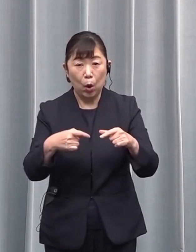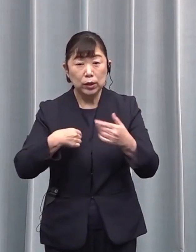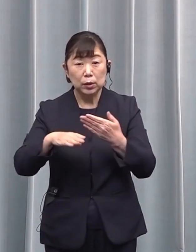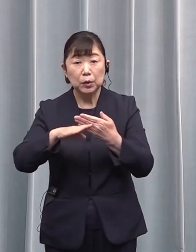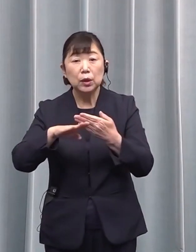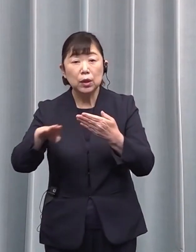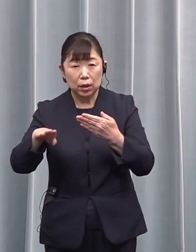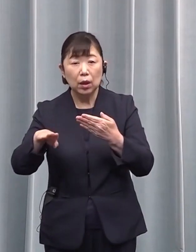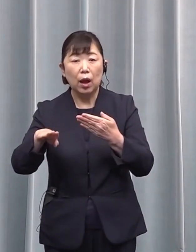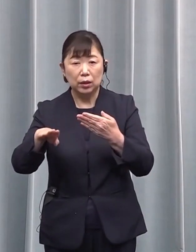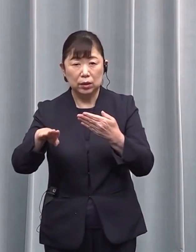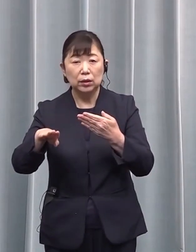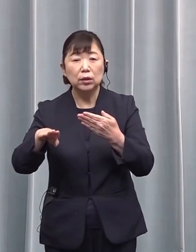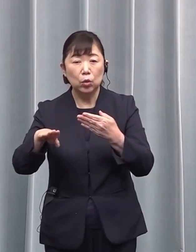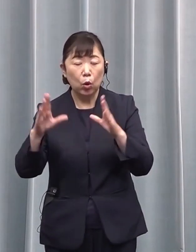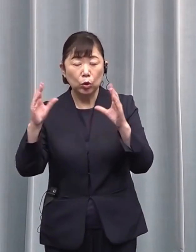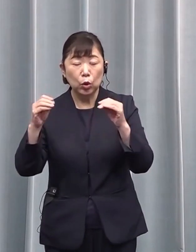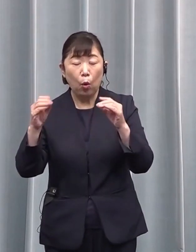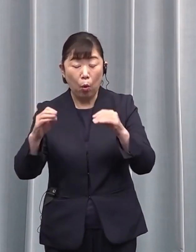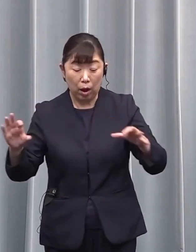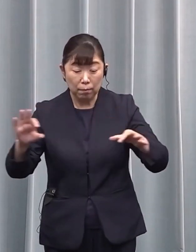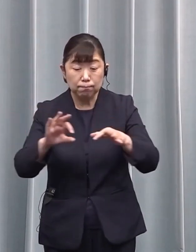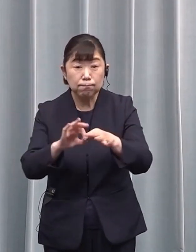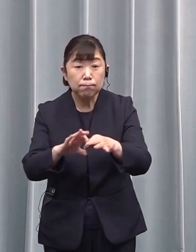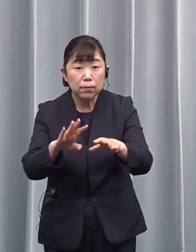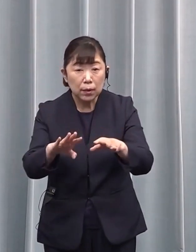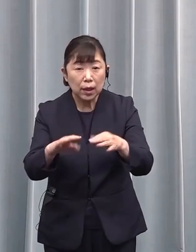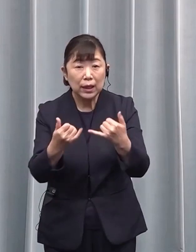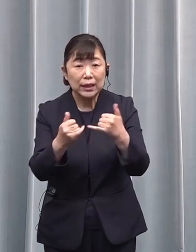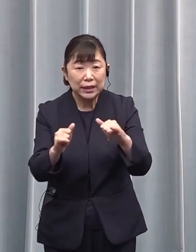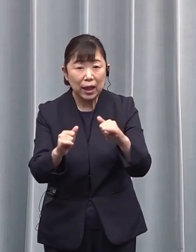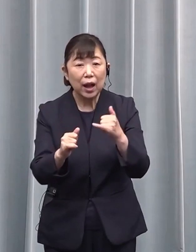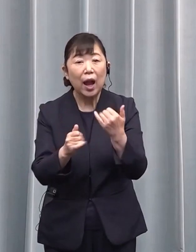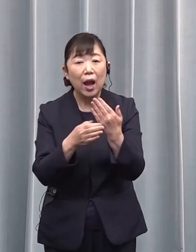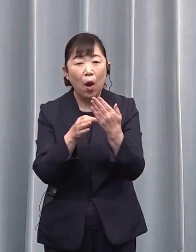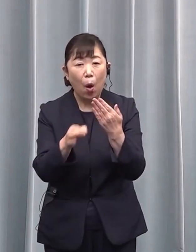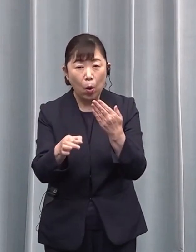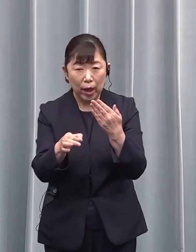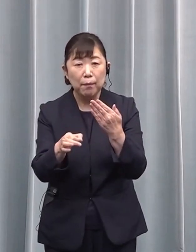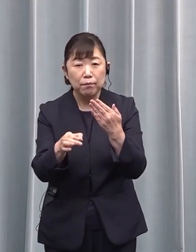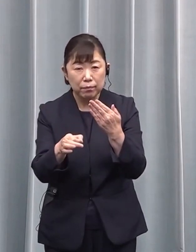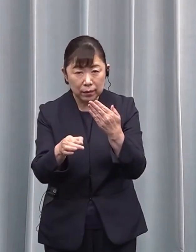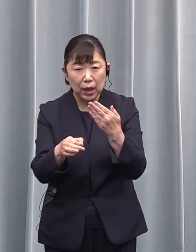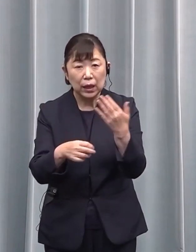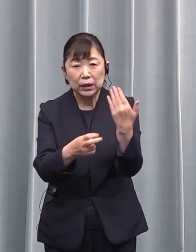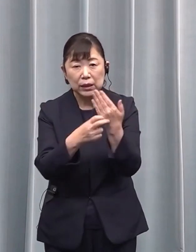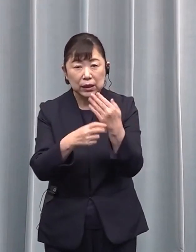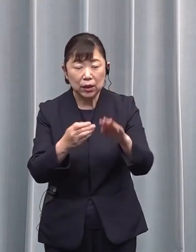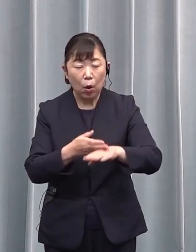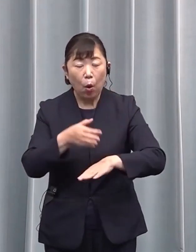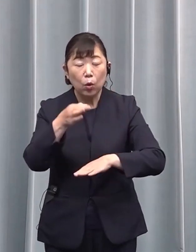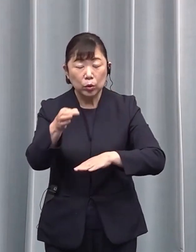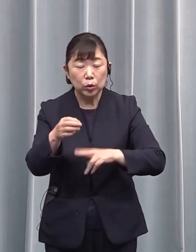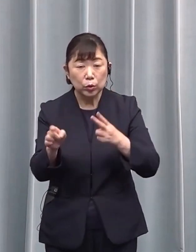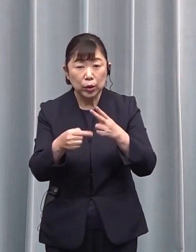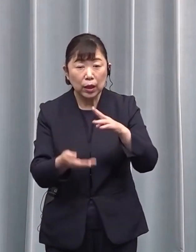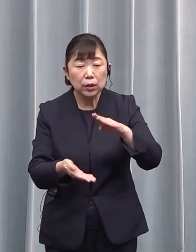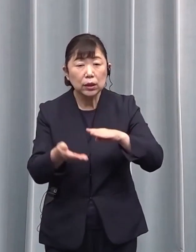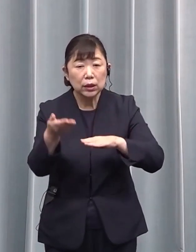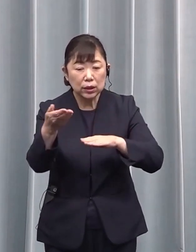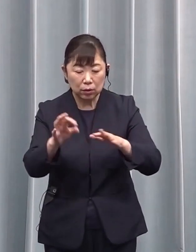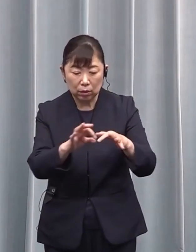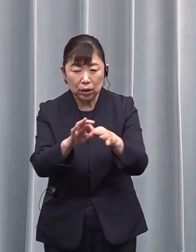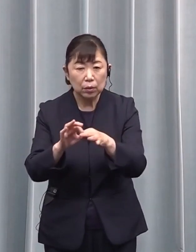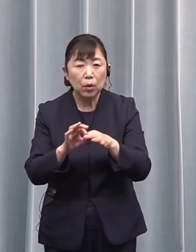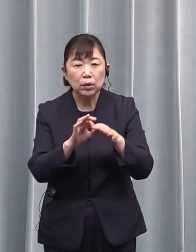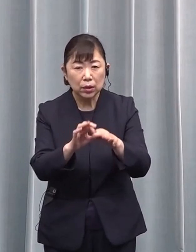の情報が、ついていると。で、社会保険診療報酬支払い基金が、2人以上の紐付けは